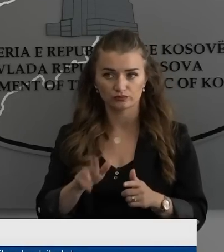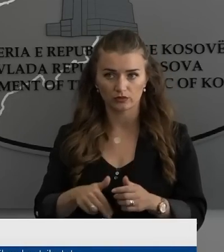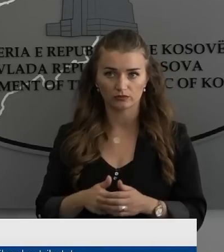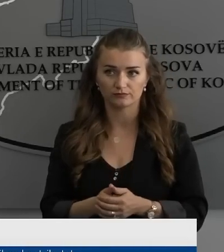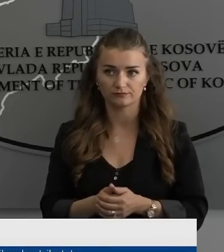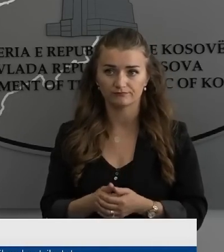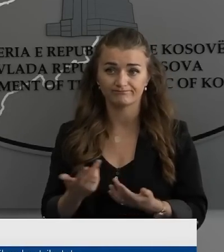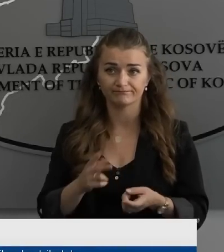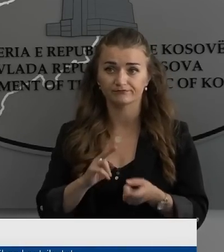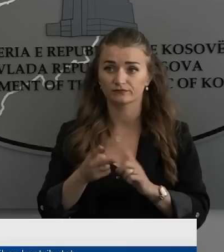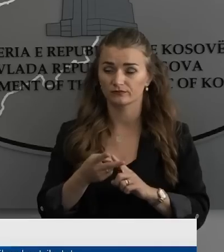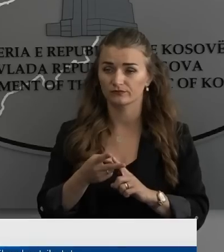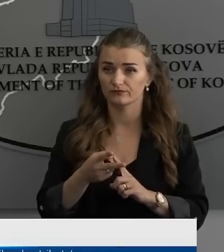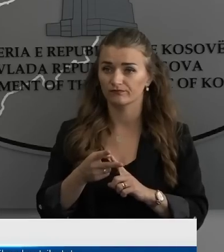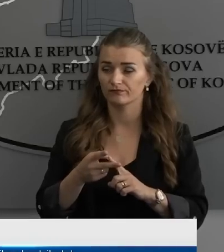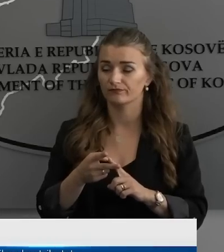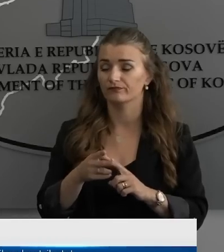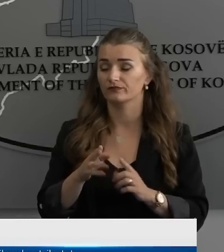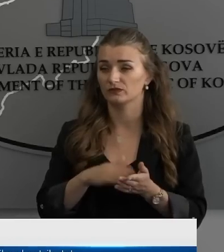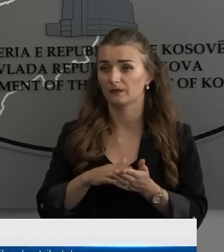policia të mos veproj në